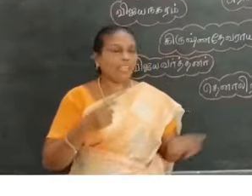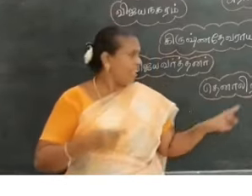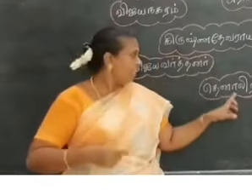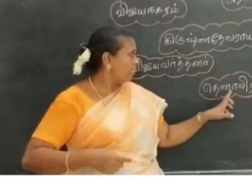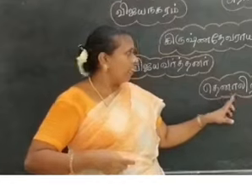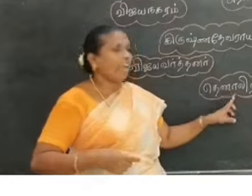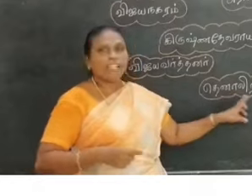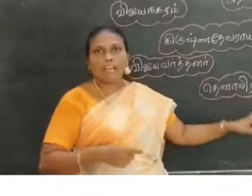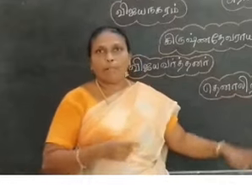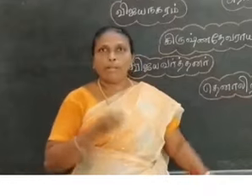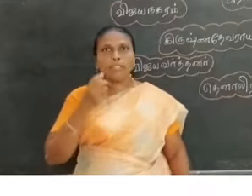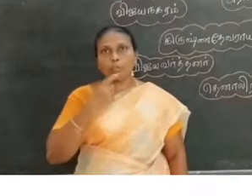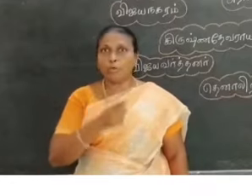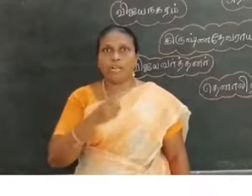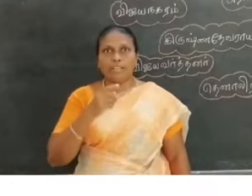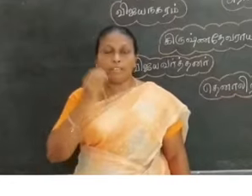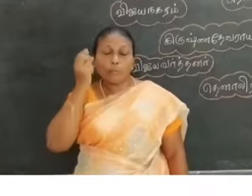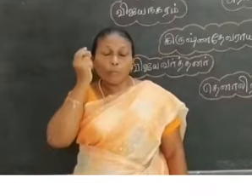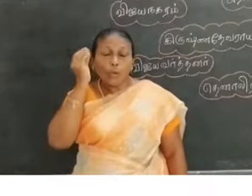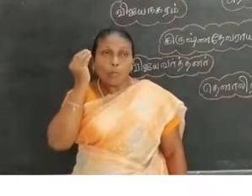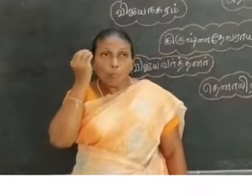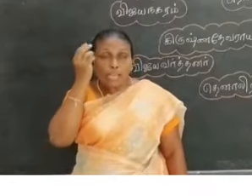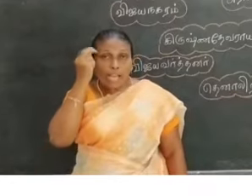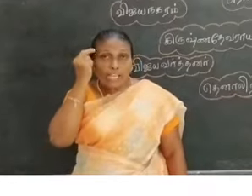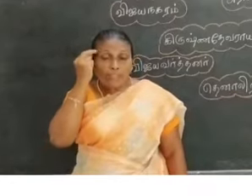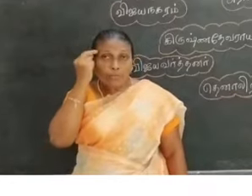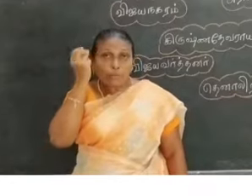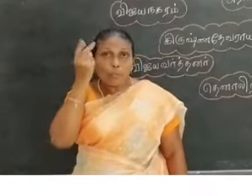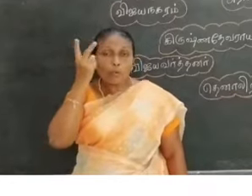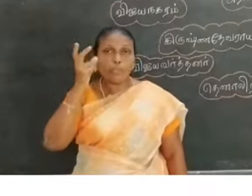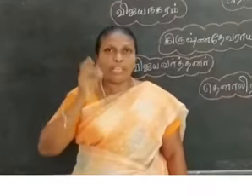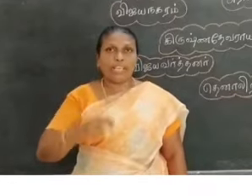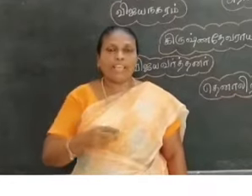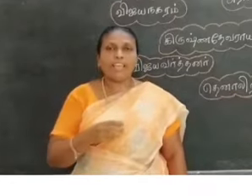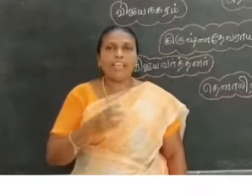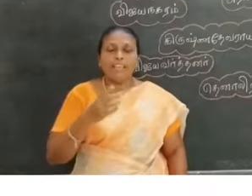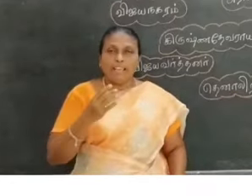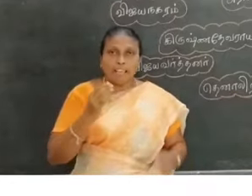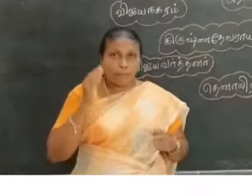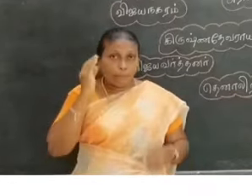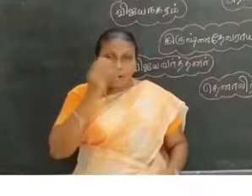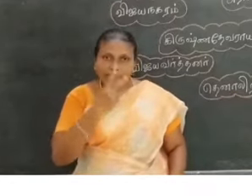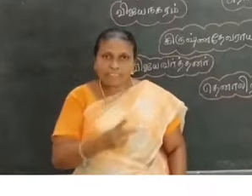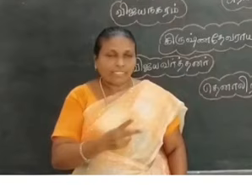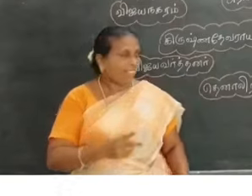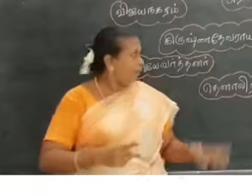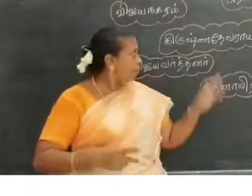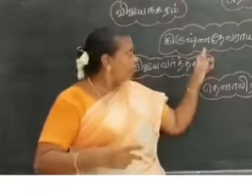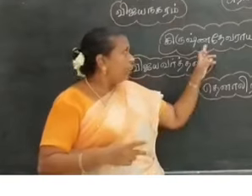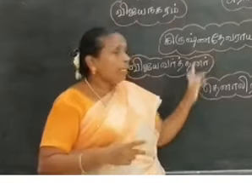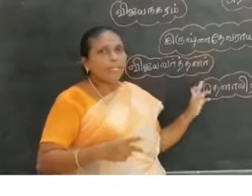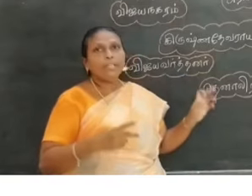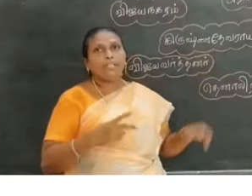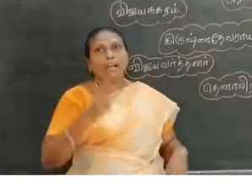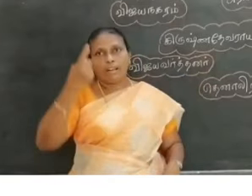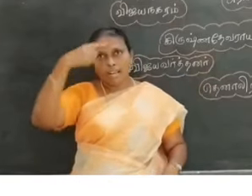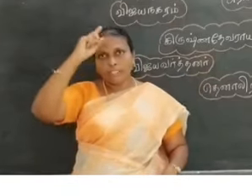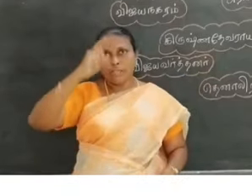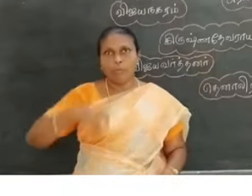சொல்லி தெனாலிராமன் சொன்னாரு. அறிவு கூர்மைய பார்த்து இந்த ரெண்டு